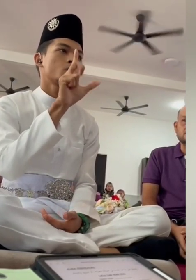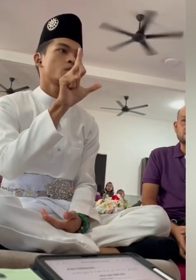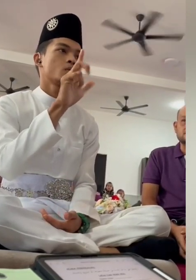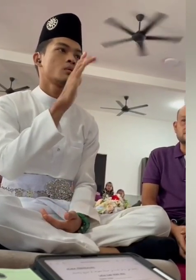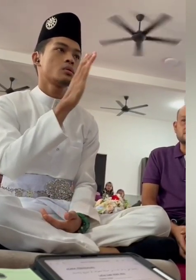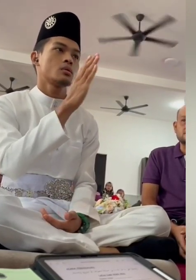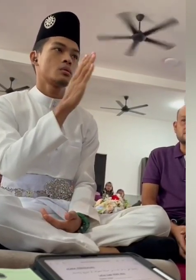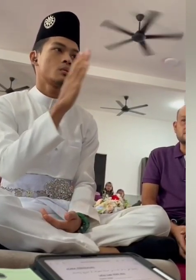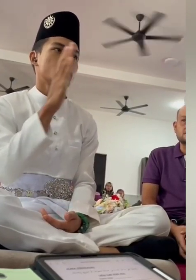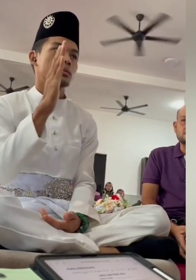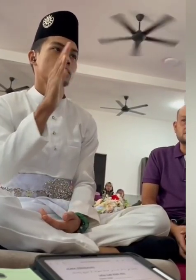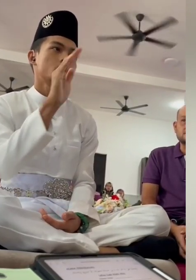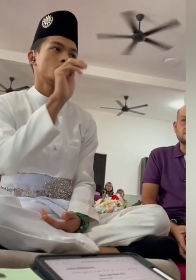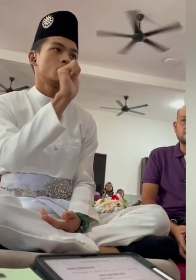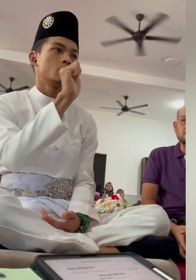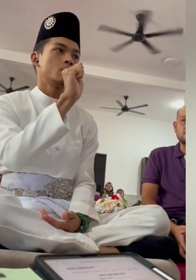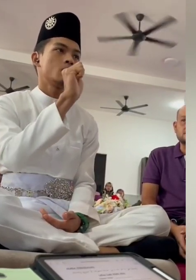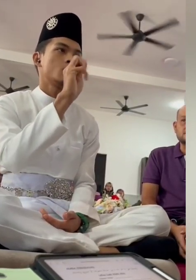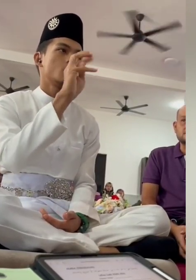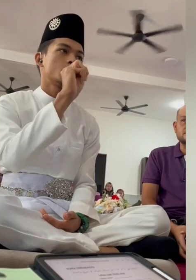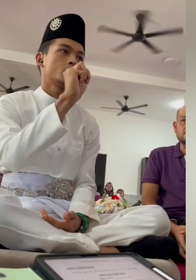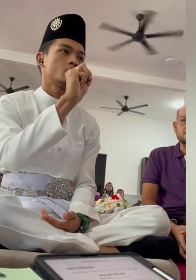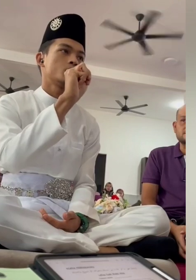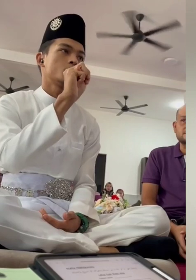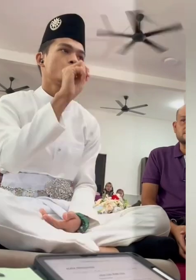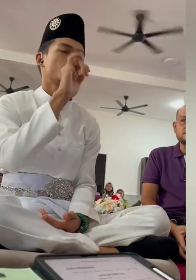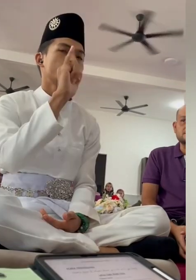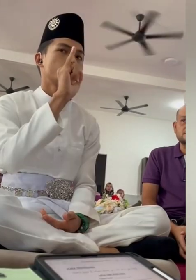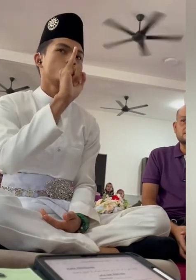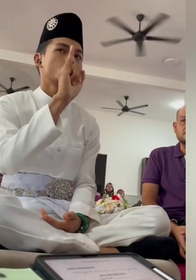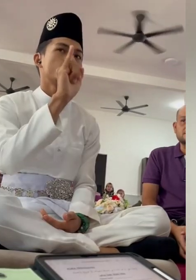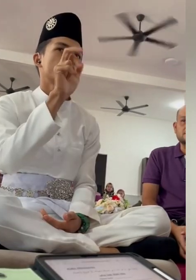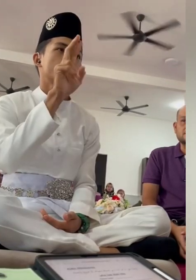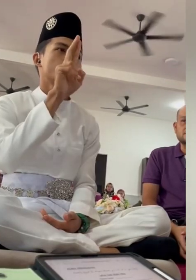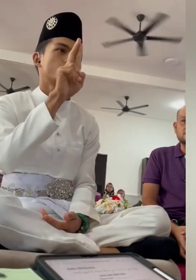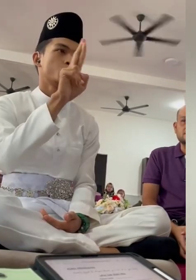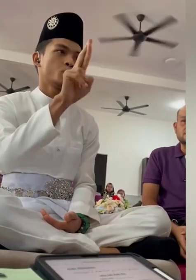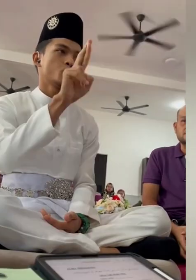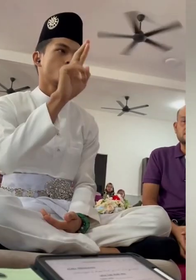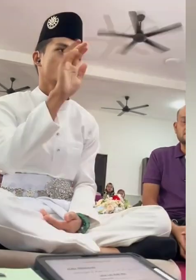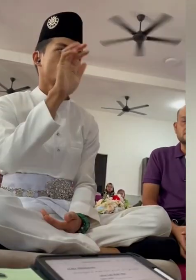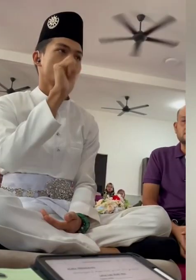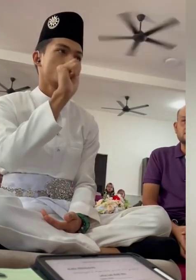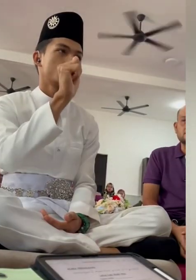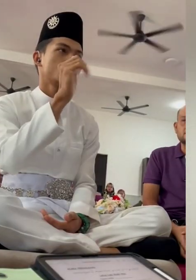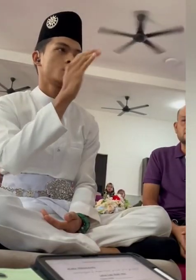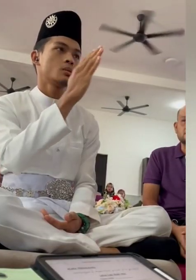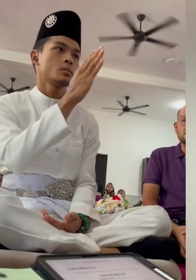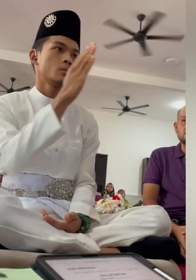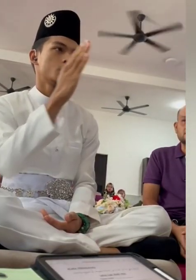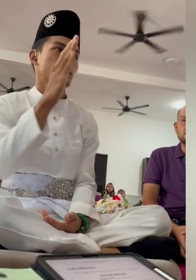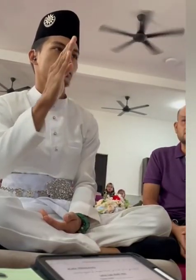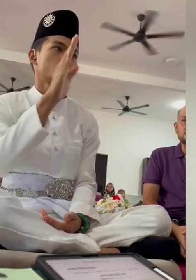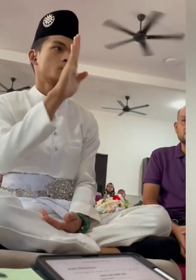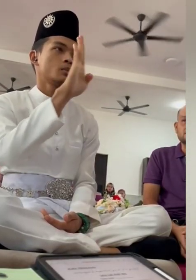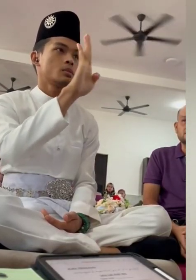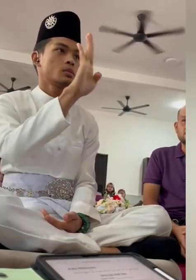akad nikah di majlis perkahwinan. Namun, apa yang mencuri tumpuan, pengantin lelaki tersebut merupakan seorang